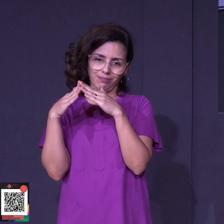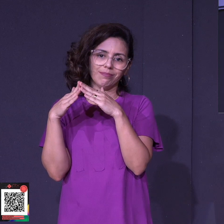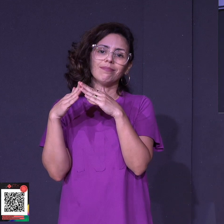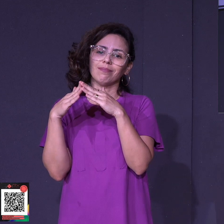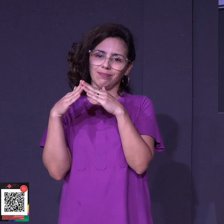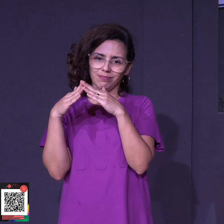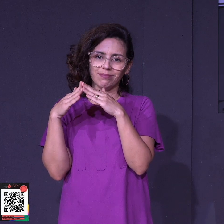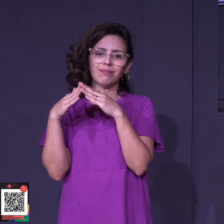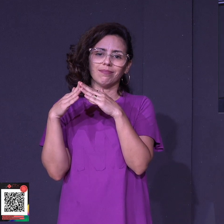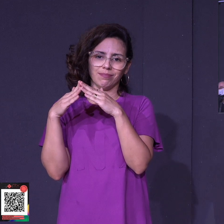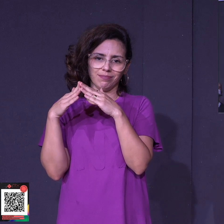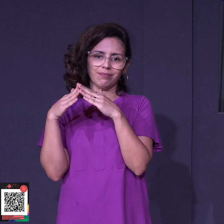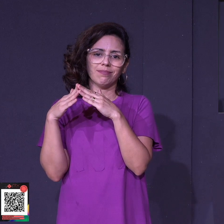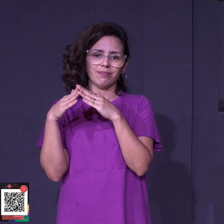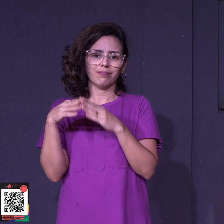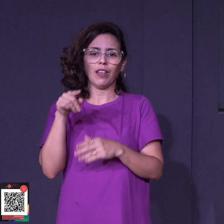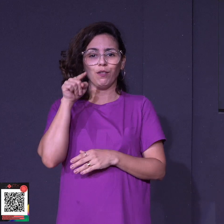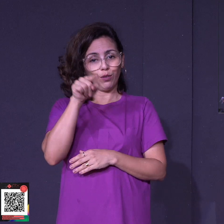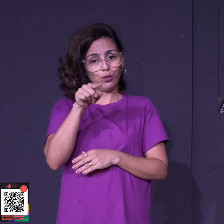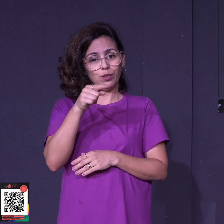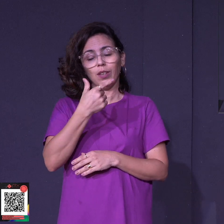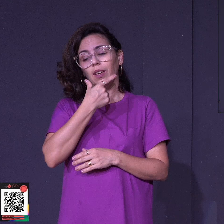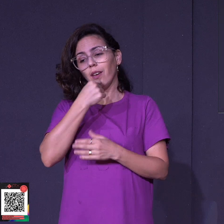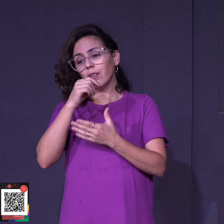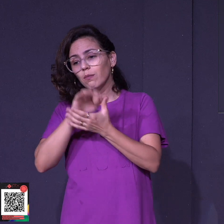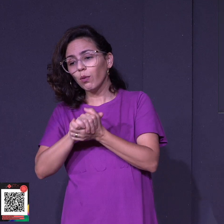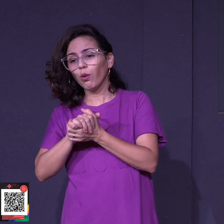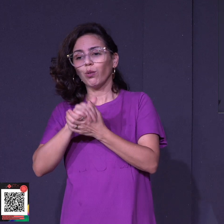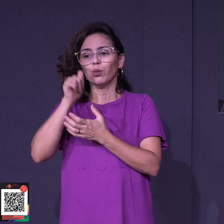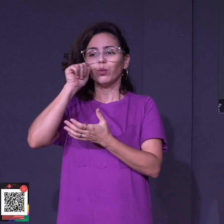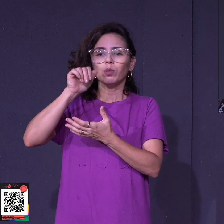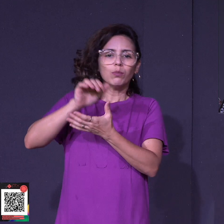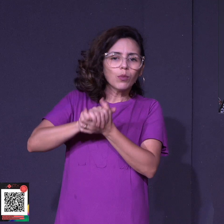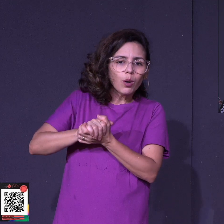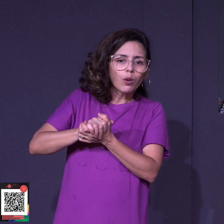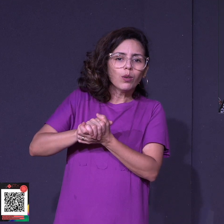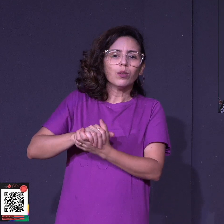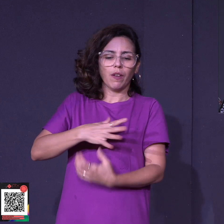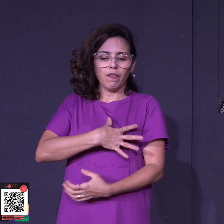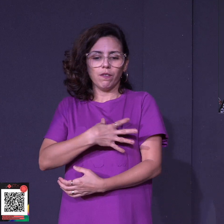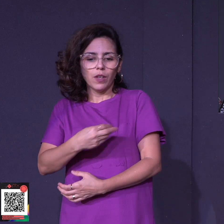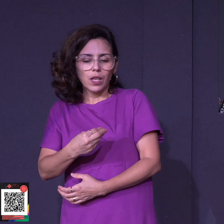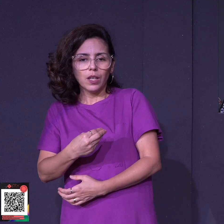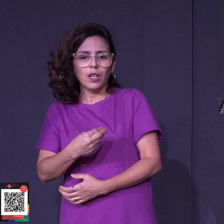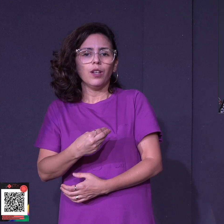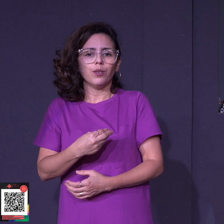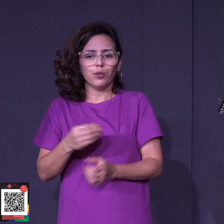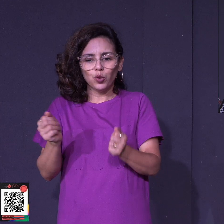Você, seu marido, sua esposa, seus filhos, lá ninguém tem máscara.